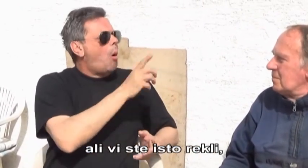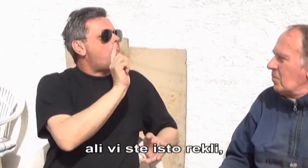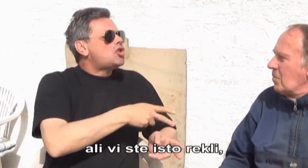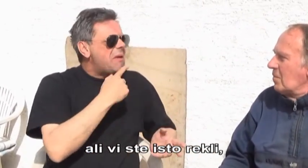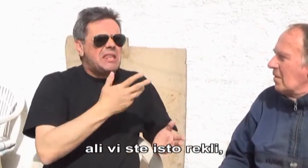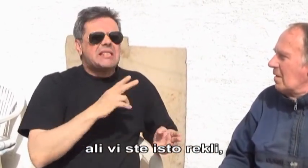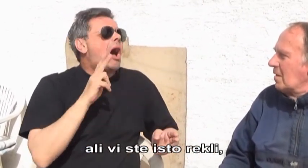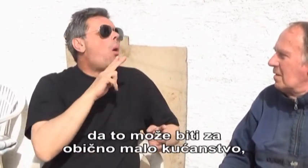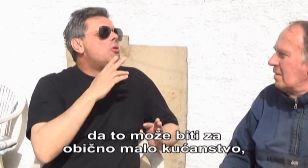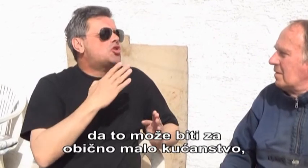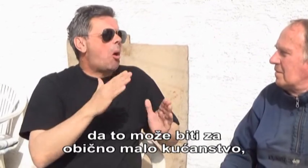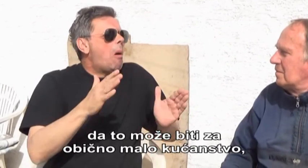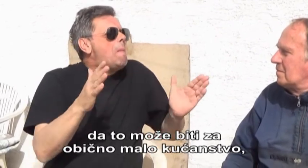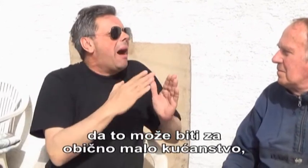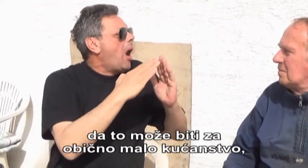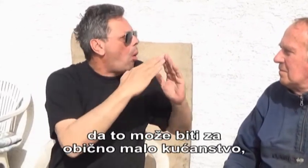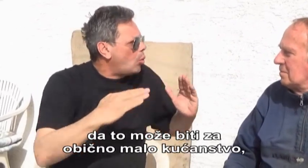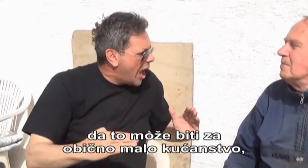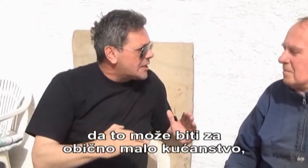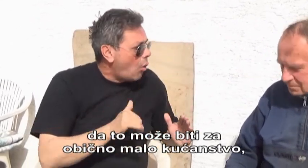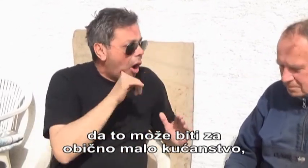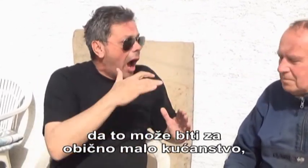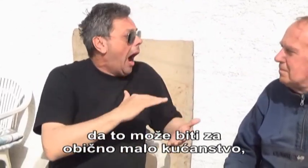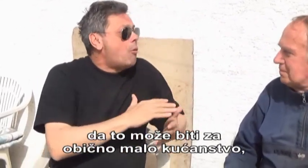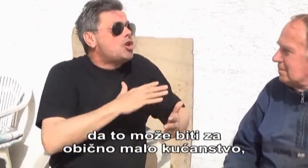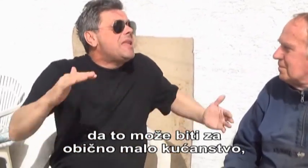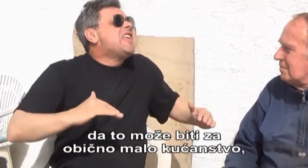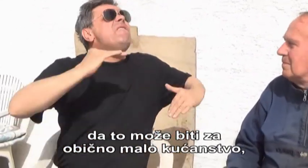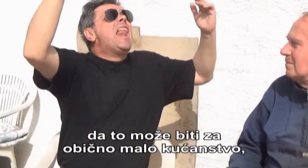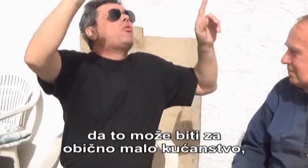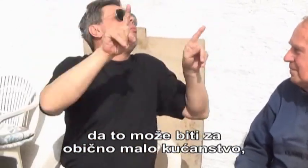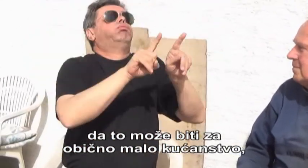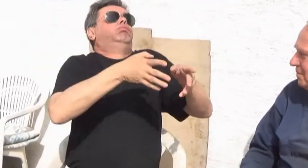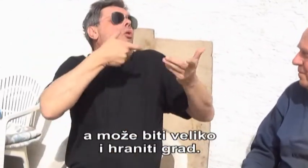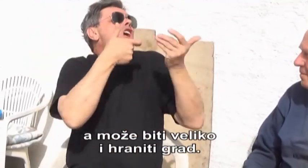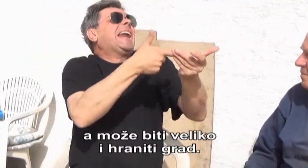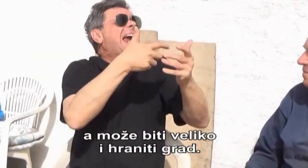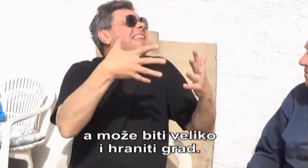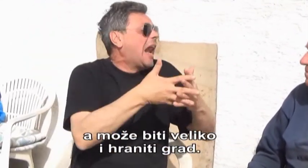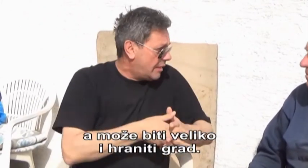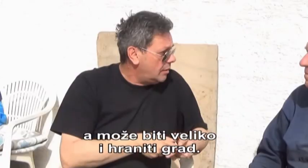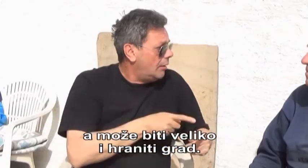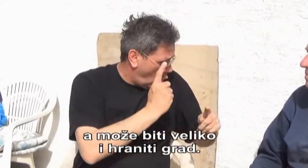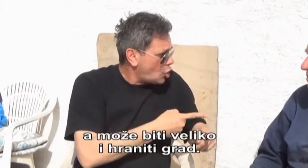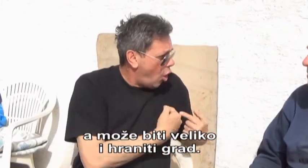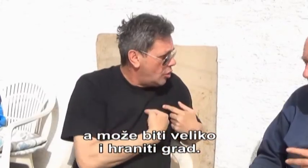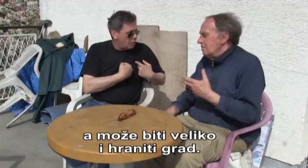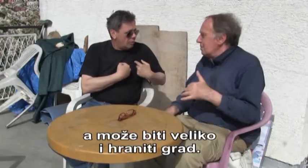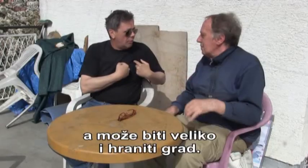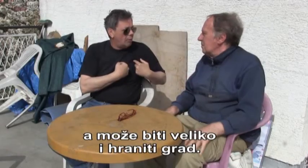može biti za obično malo kućanstvo, a može biti i veliko, može hraniti grad. Točno.